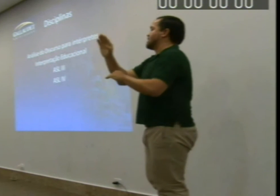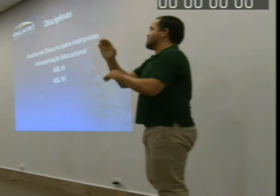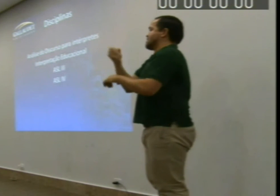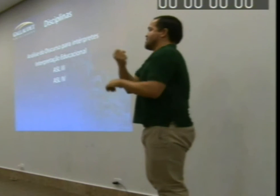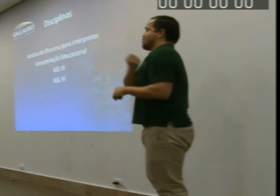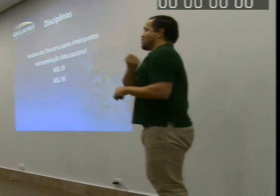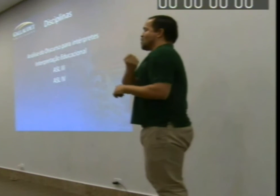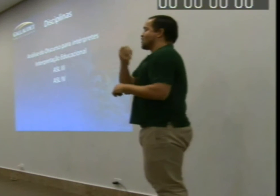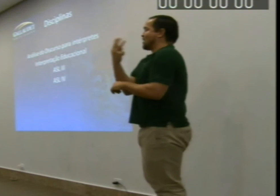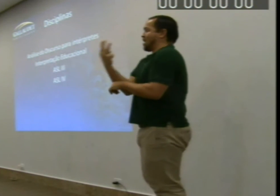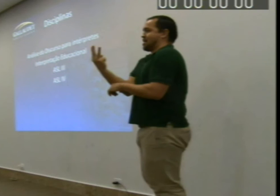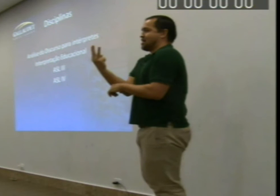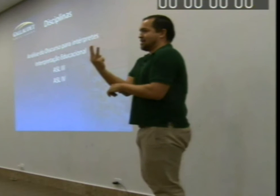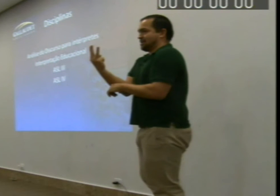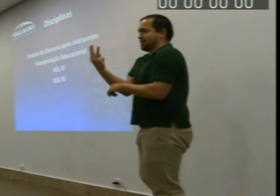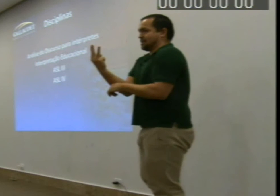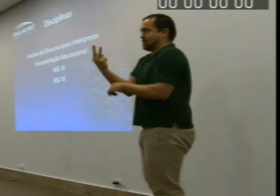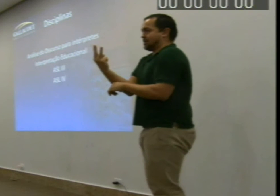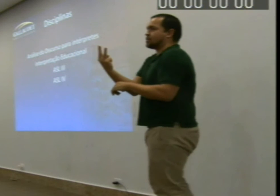ASL